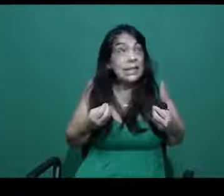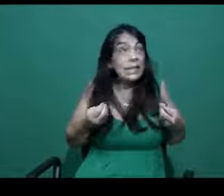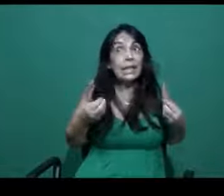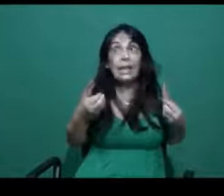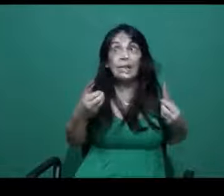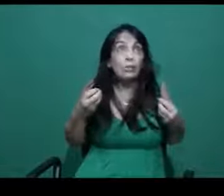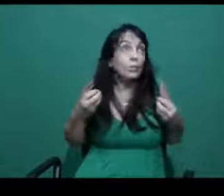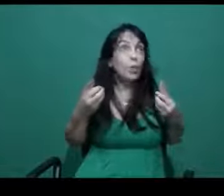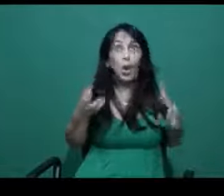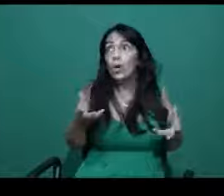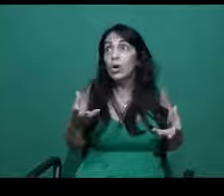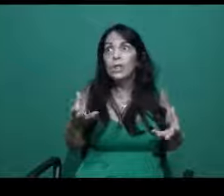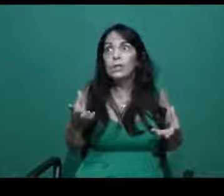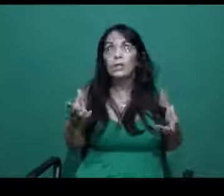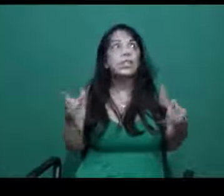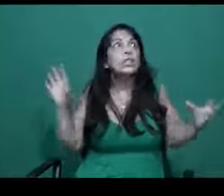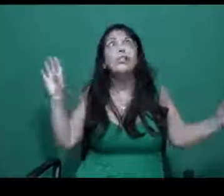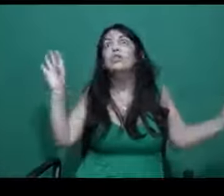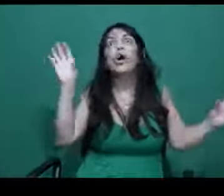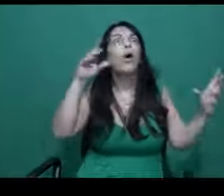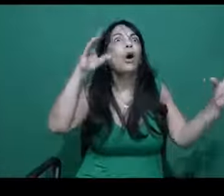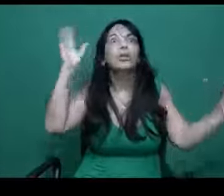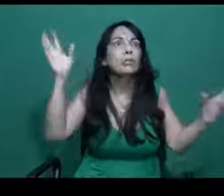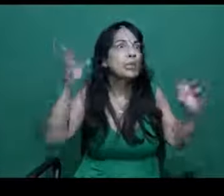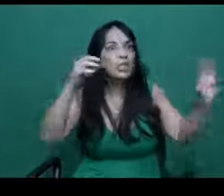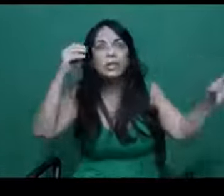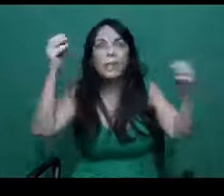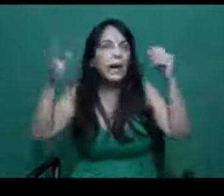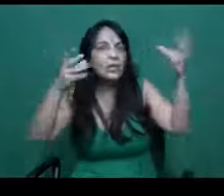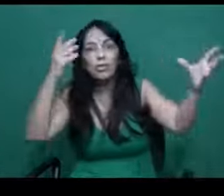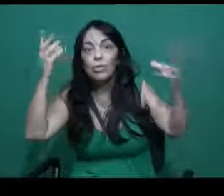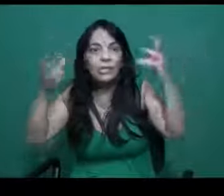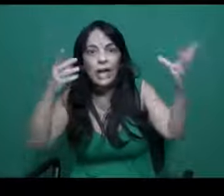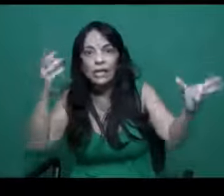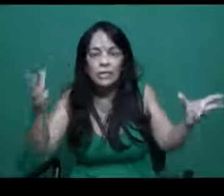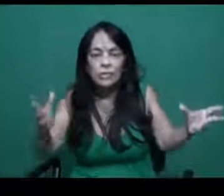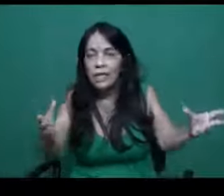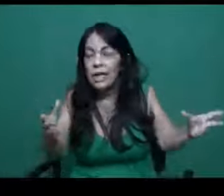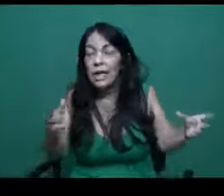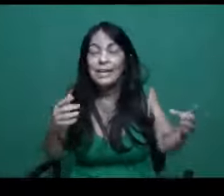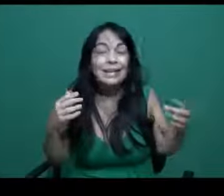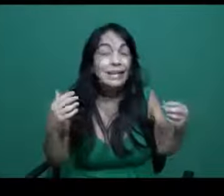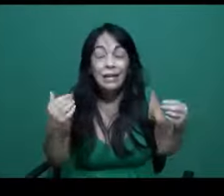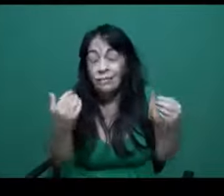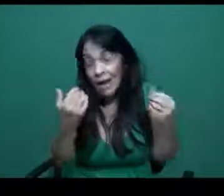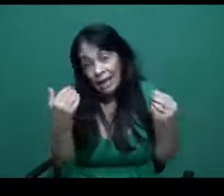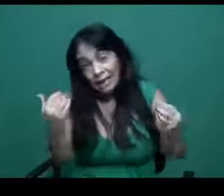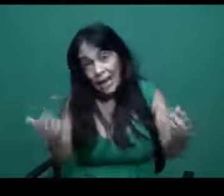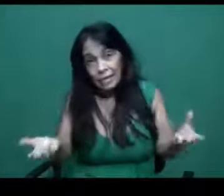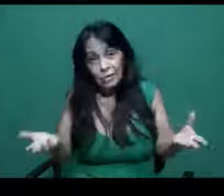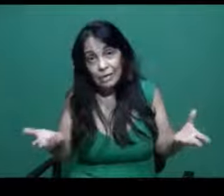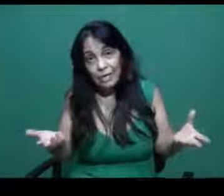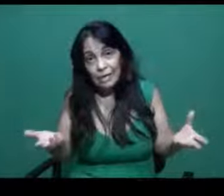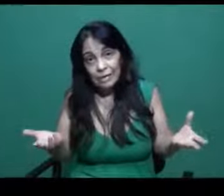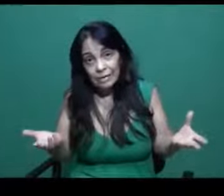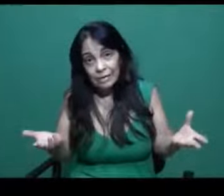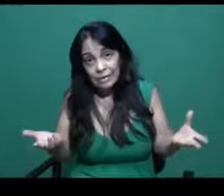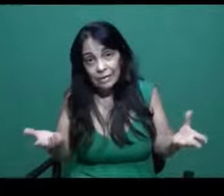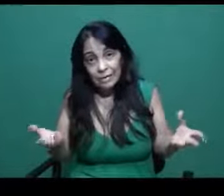entra naquele mundo colorido, cheio de rótulos e de imagens convidativas e ninguém fala nada com ele.